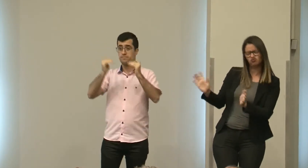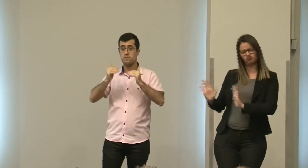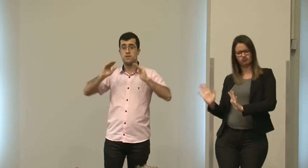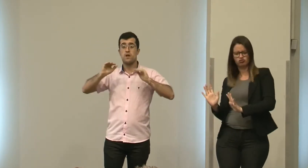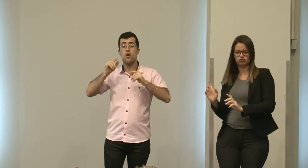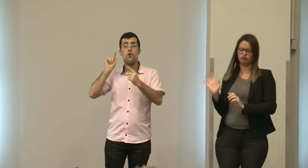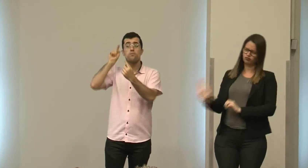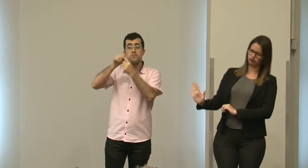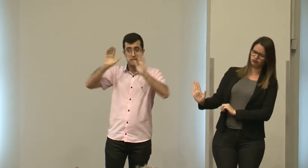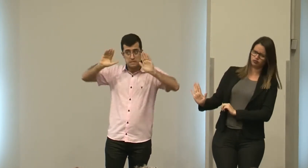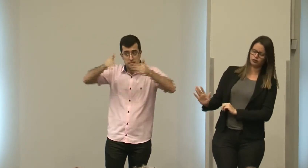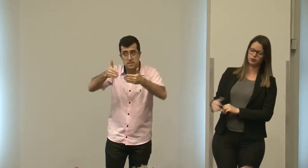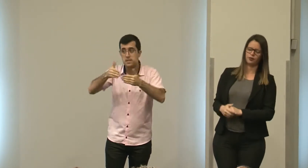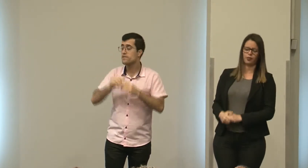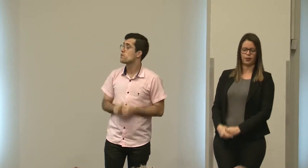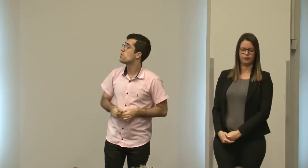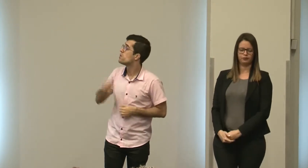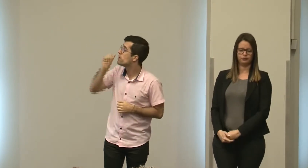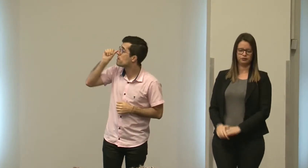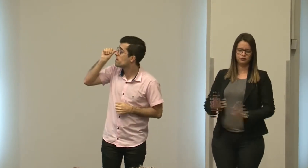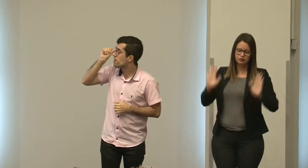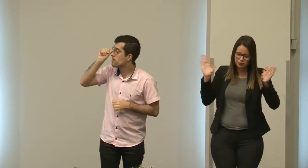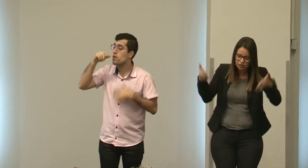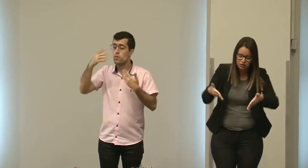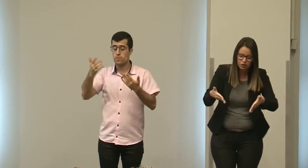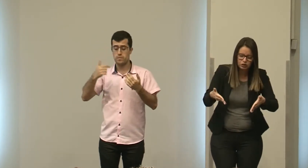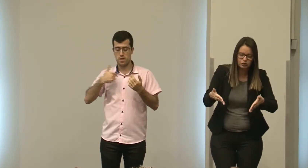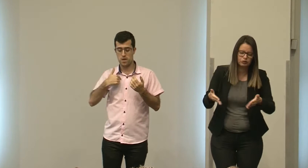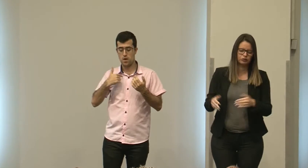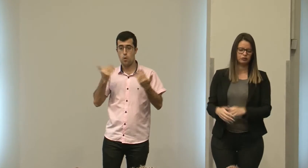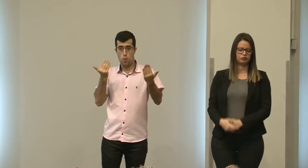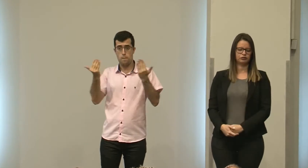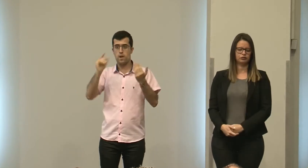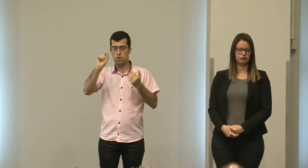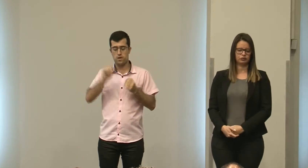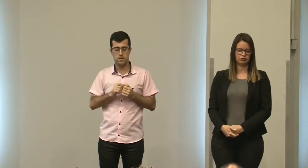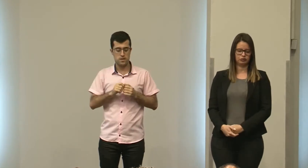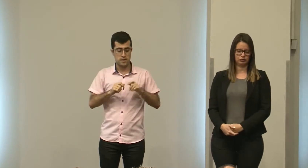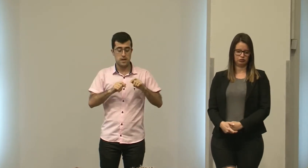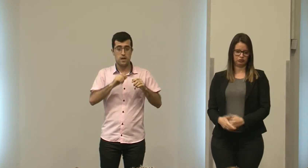descrever cada uma delas. Os objetivos específicos.